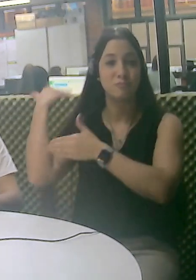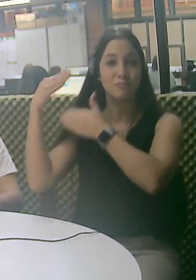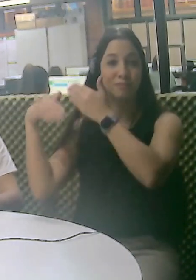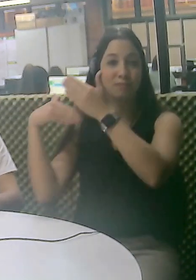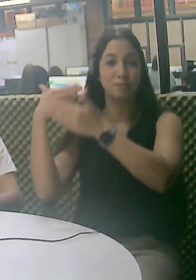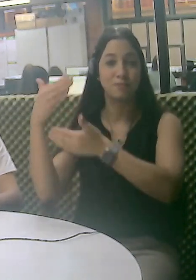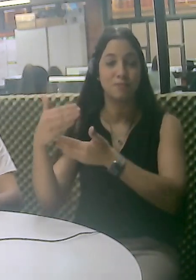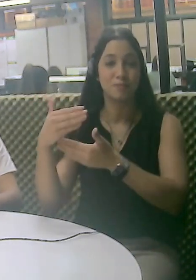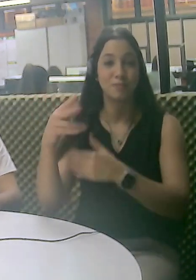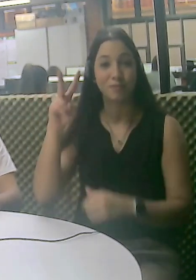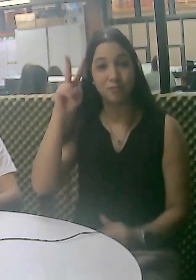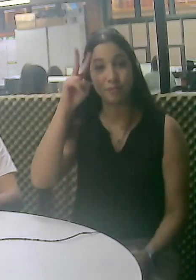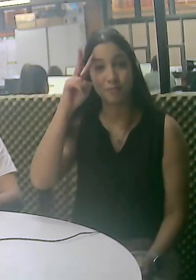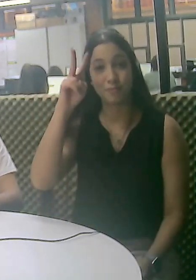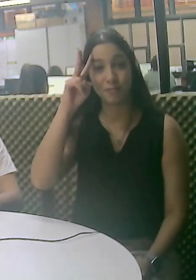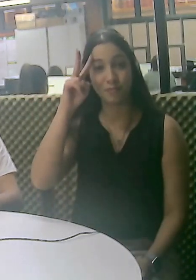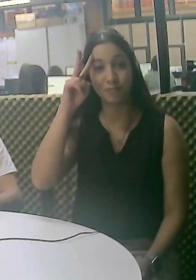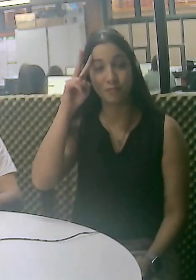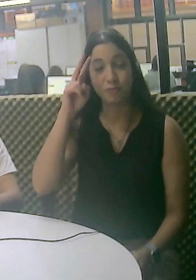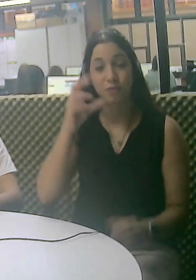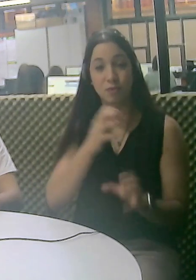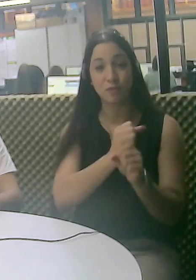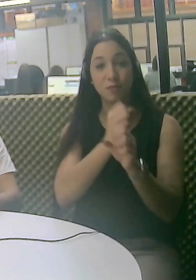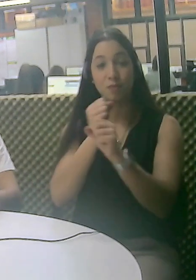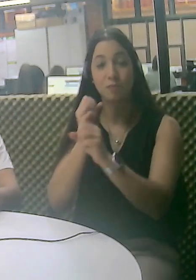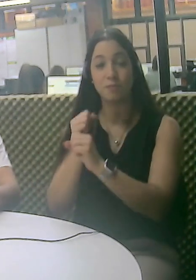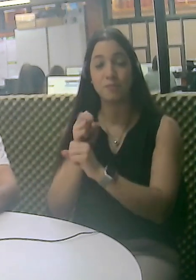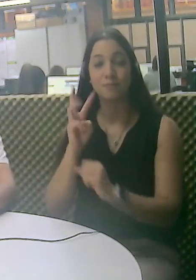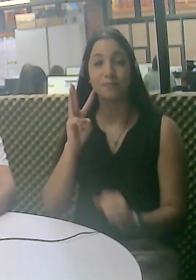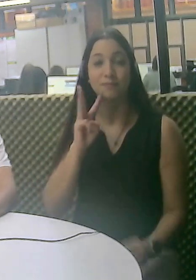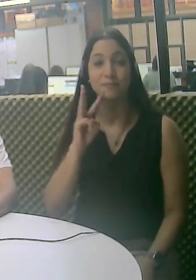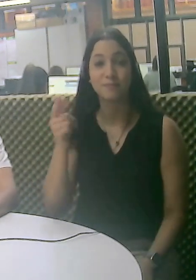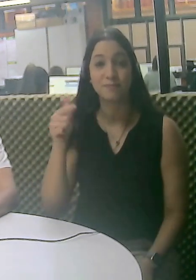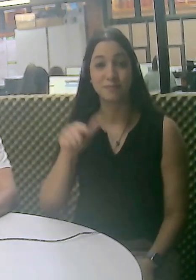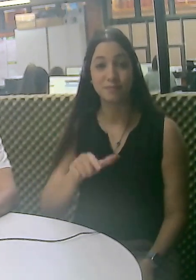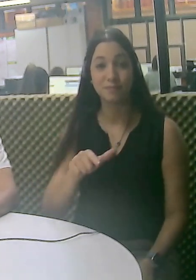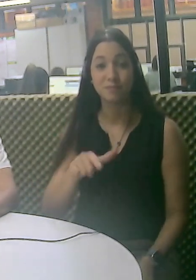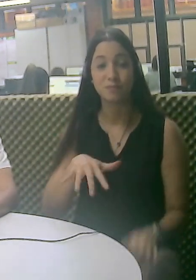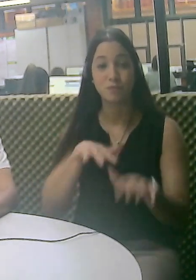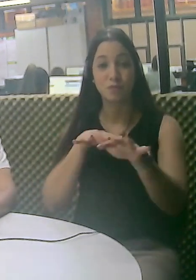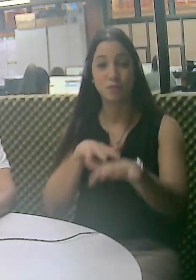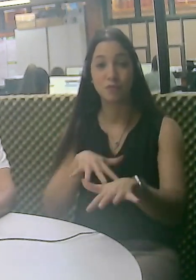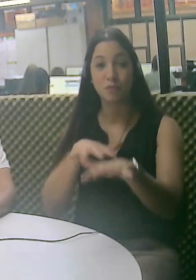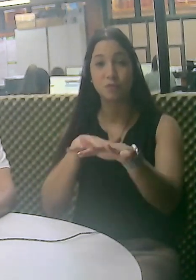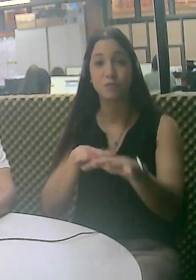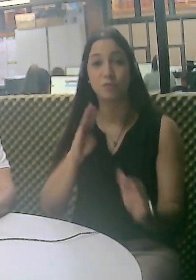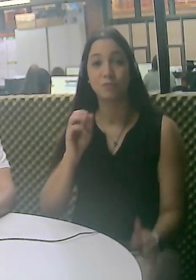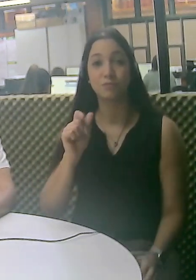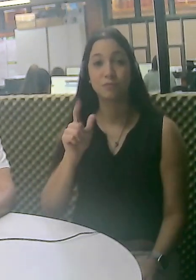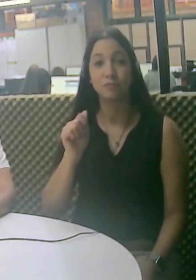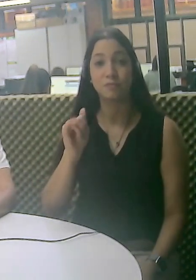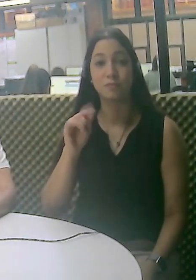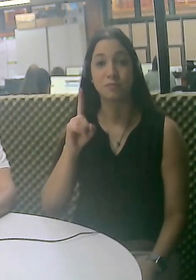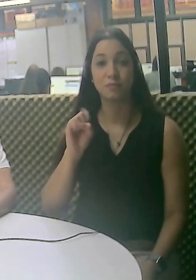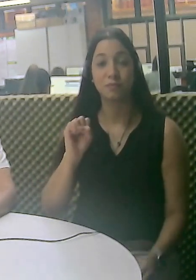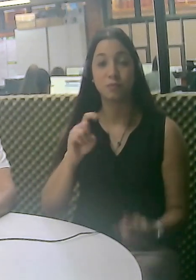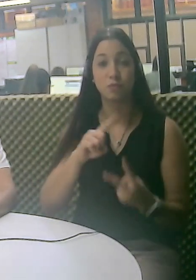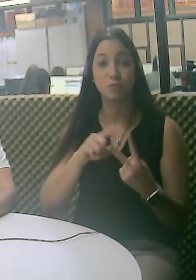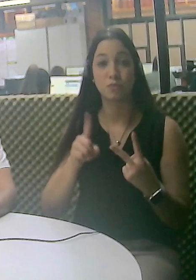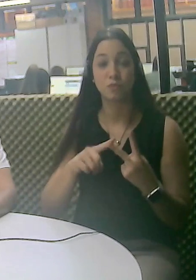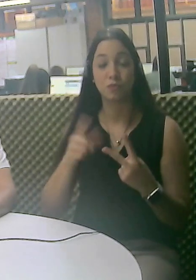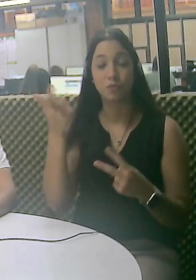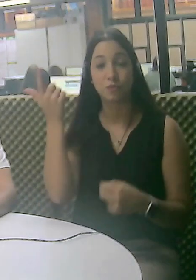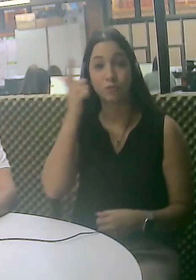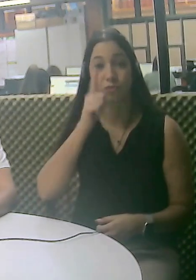samba. Depois, na segunda-feira, apuração, e na terça-feira, novamente na Avenida Balaiadas, o desfile das duas campeãs e do